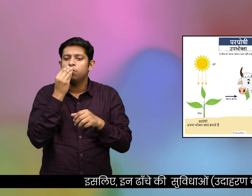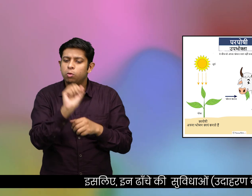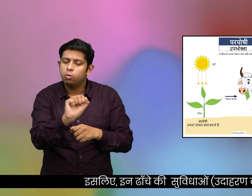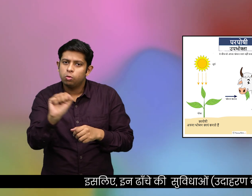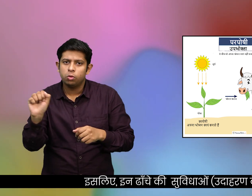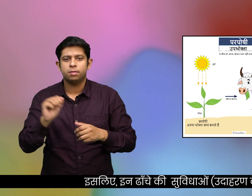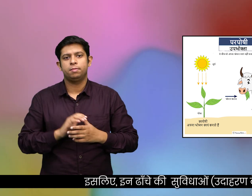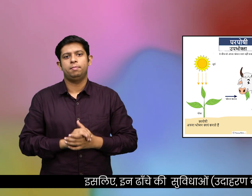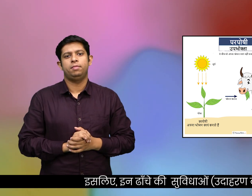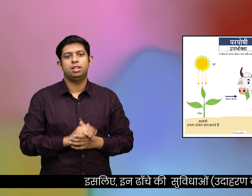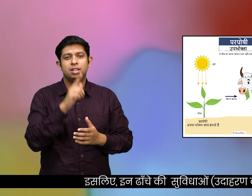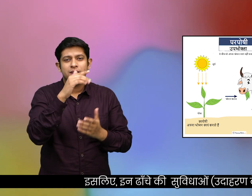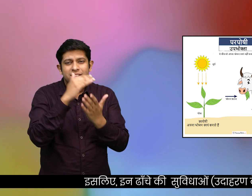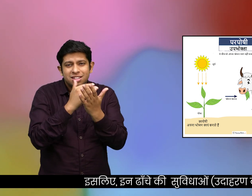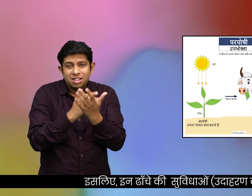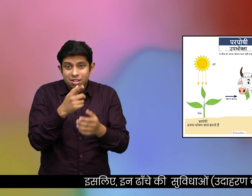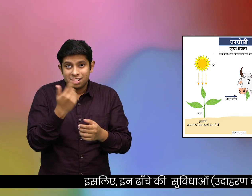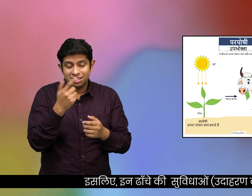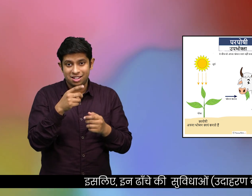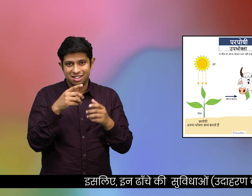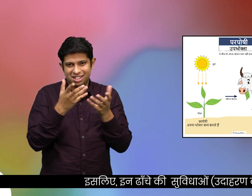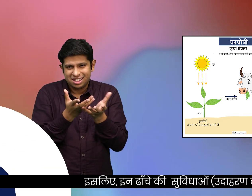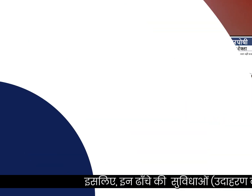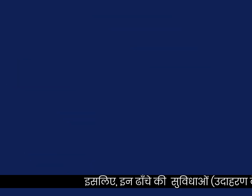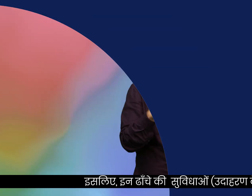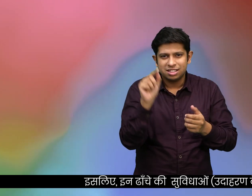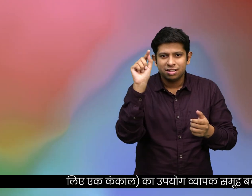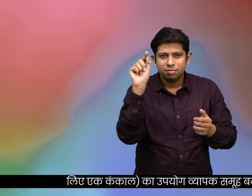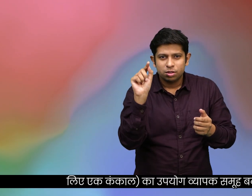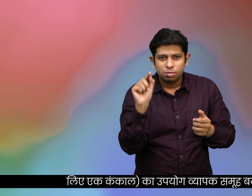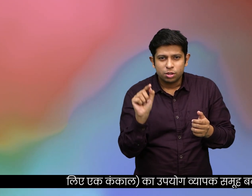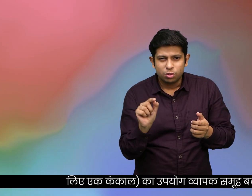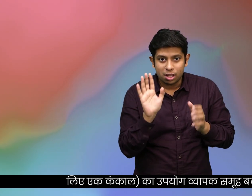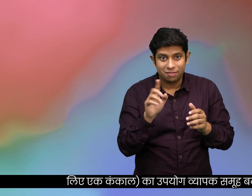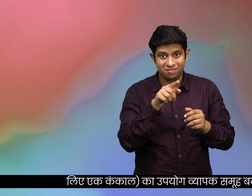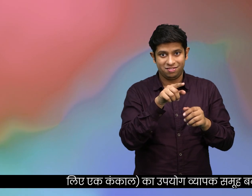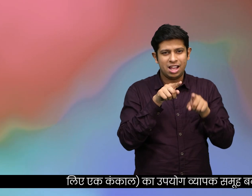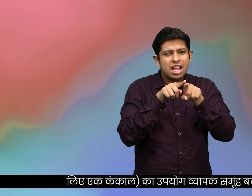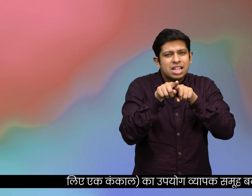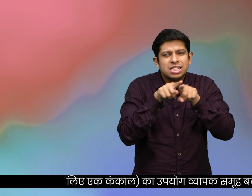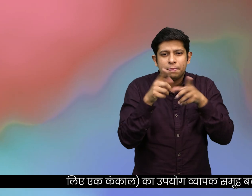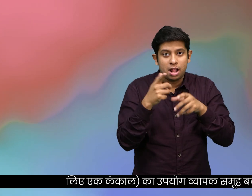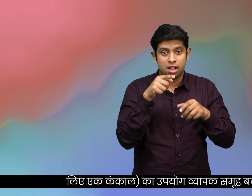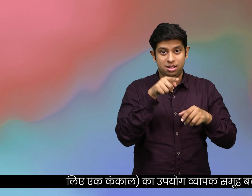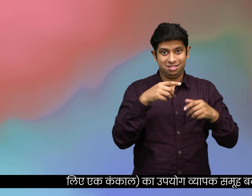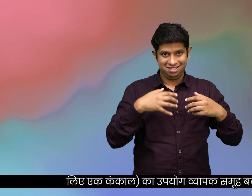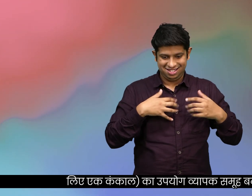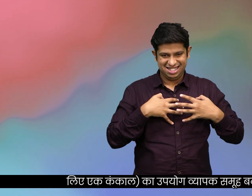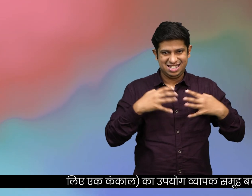इन ढांचे की सुविधाओं, उदाहरण के लिए कंकाल का उपयोग व्यापक समूह बनाने के